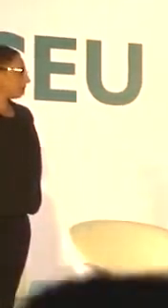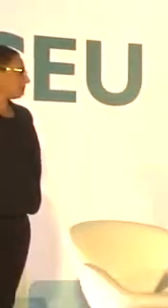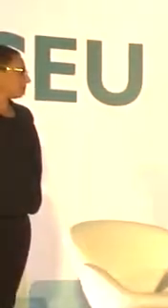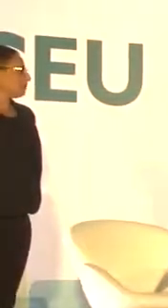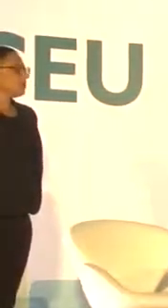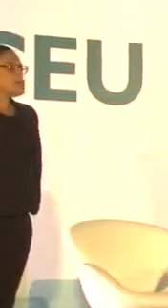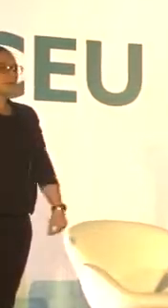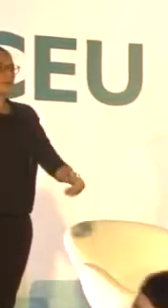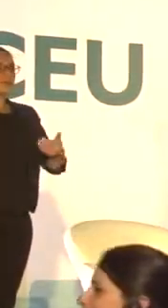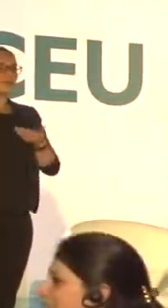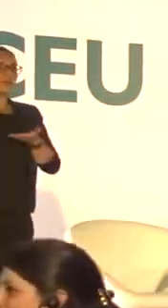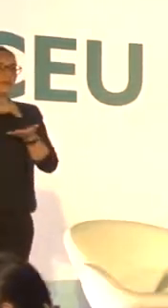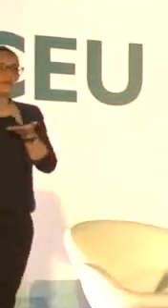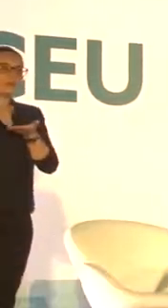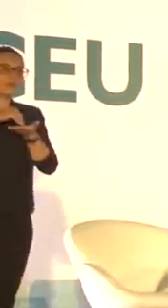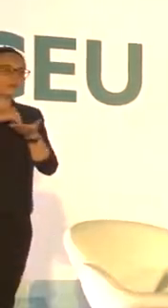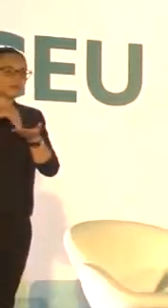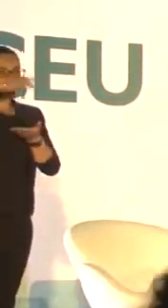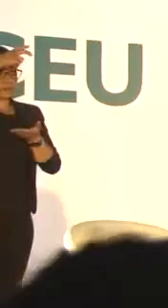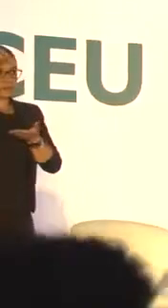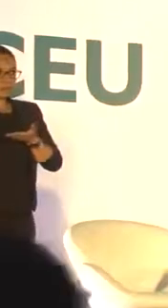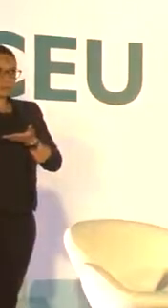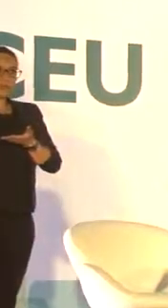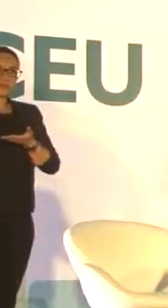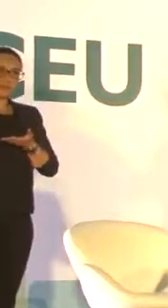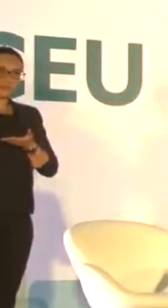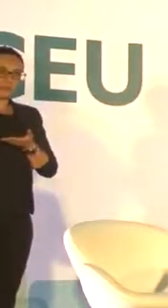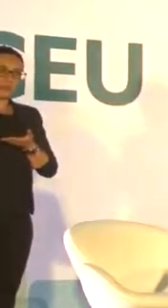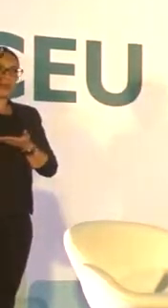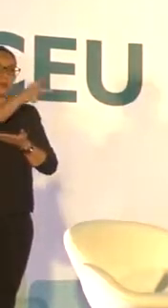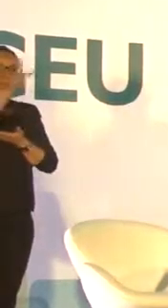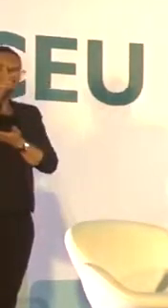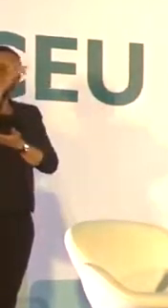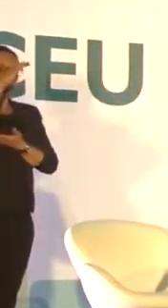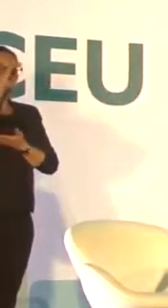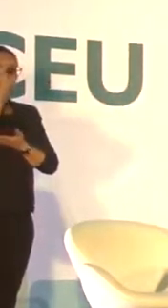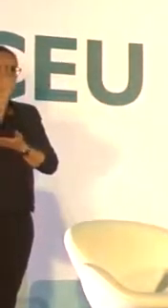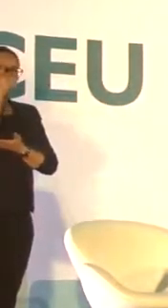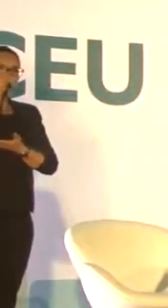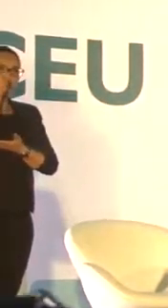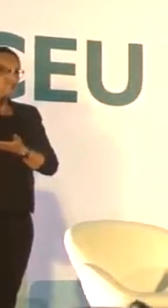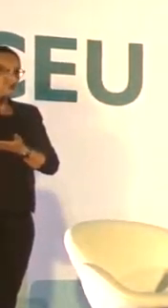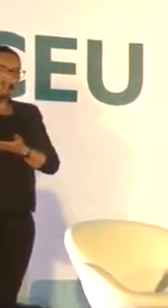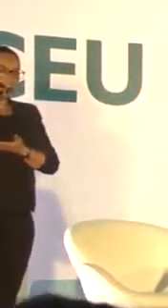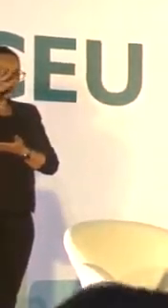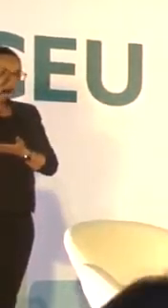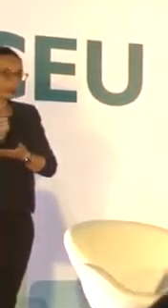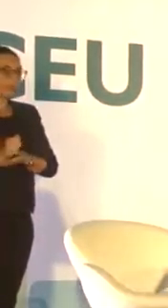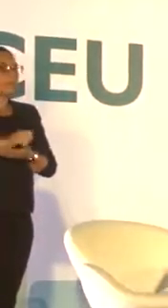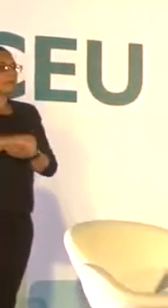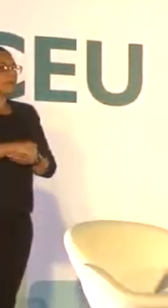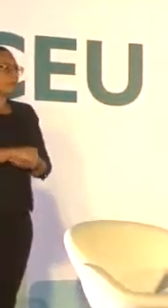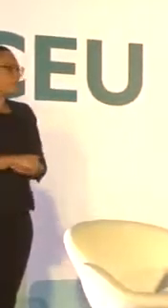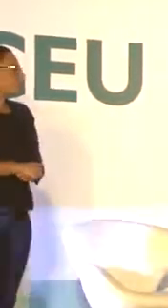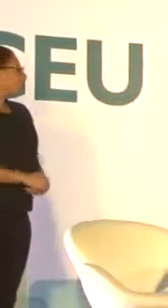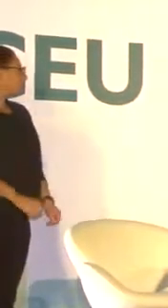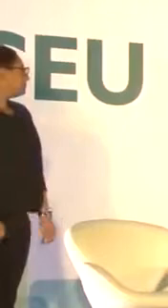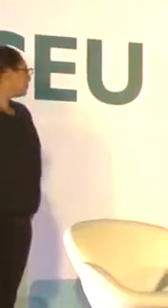O senhor secretário municipal de Educação de São Paulo, professor Gabriel Chalita.